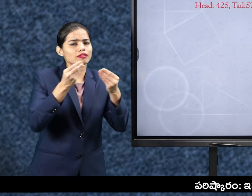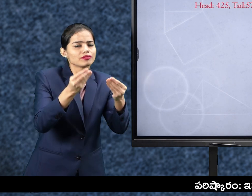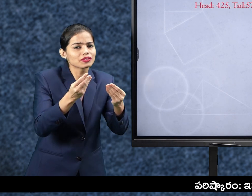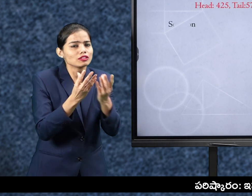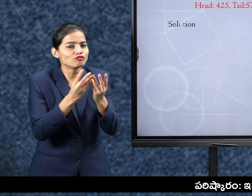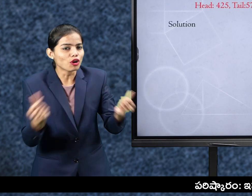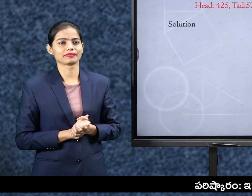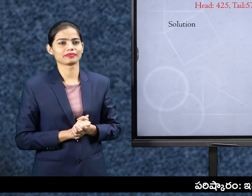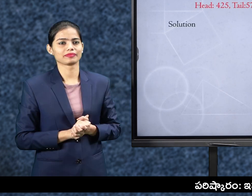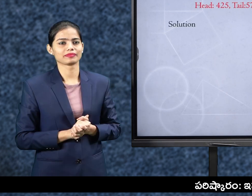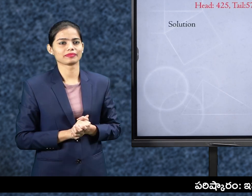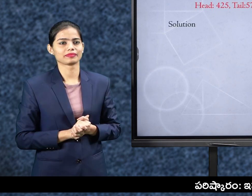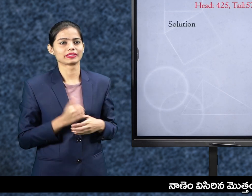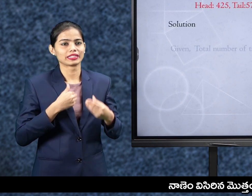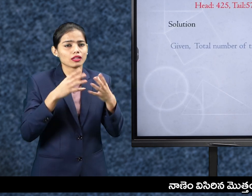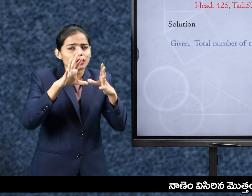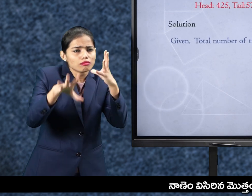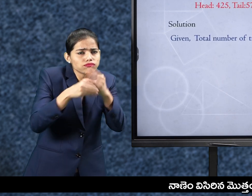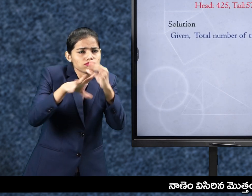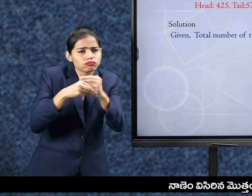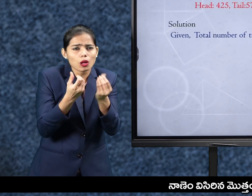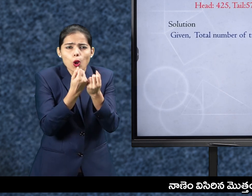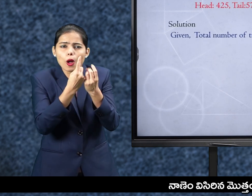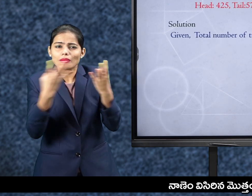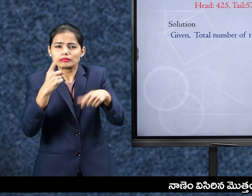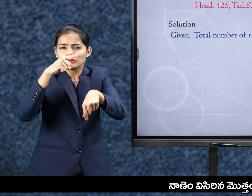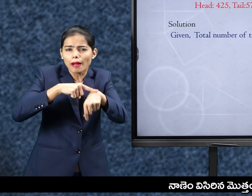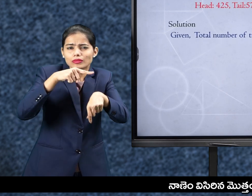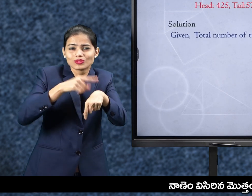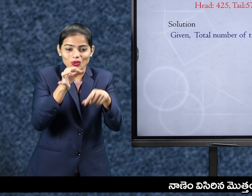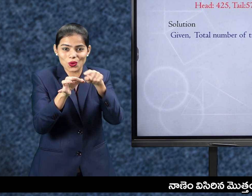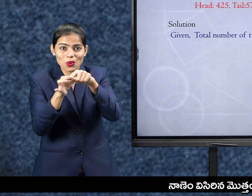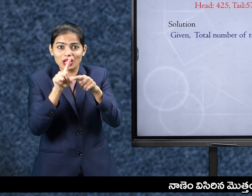సొల్యూషన్ ఏంటంటే, నాణెం విసిరిన మొత్తం సంఖ్య 1000 టైమ్స్,